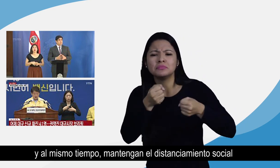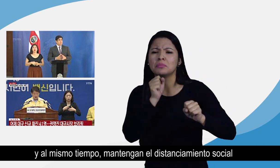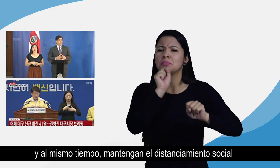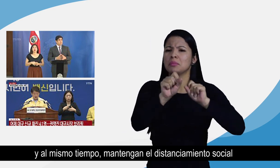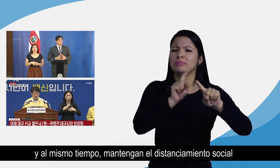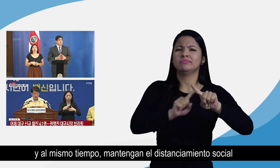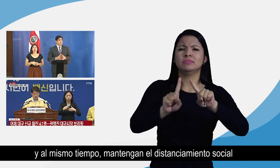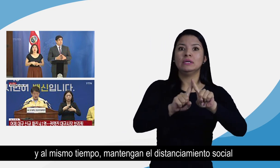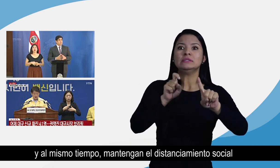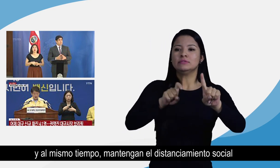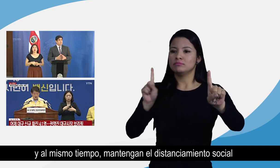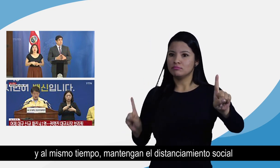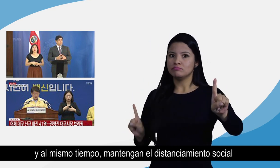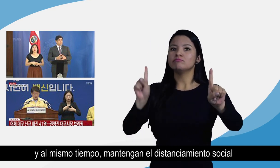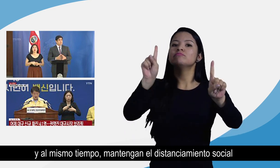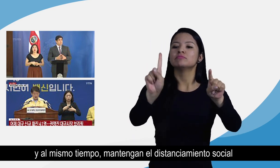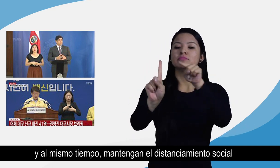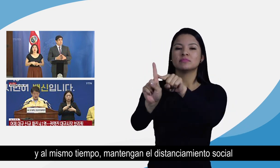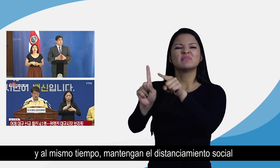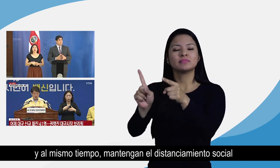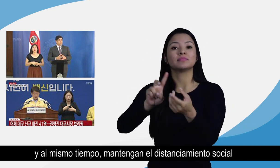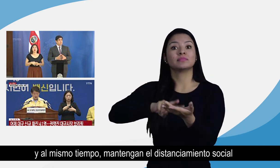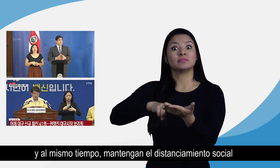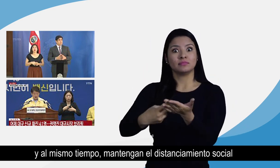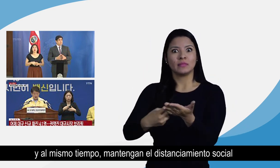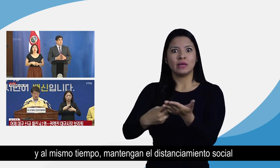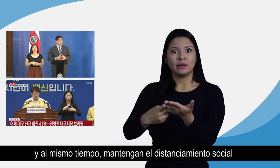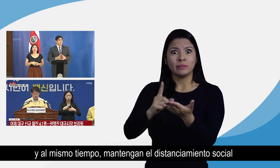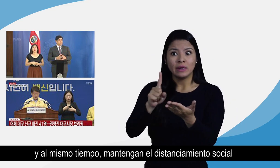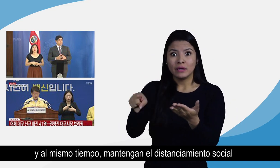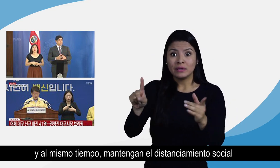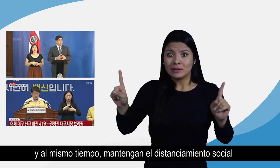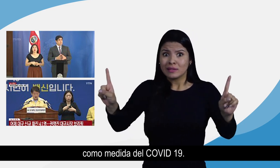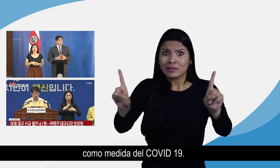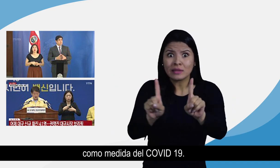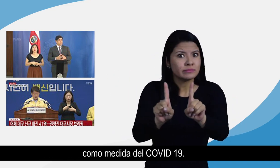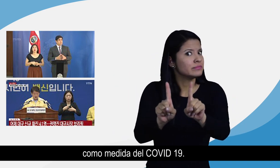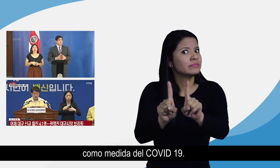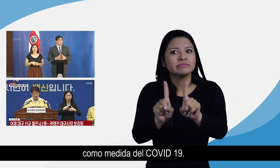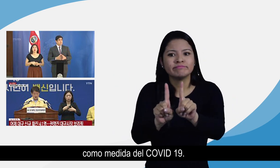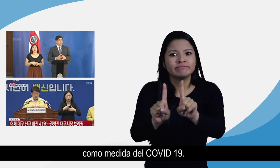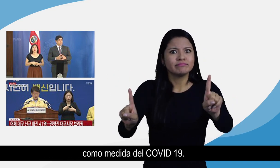Y al mismo tiempo, mantengan el distanciamiento social como medida del COVID-19.